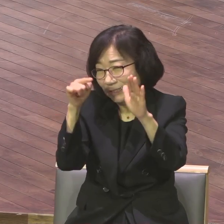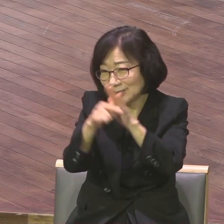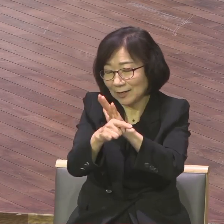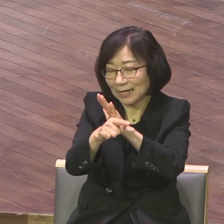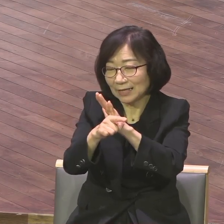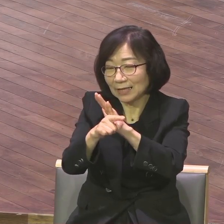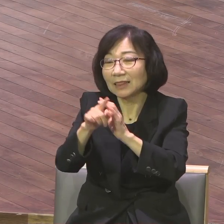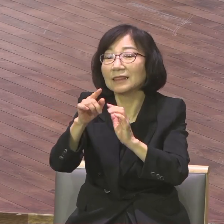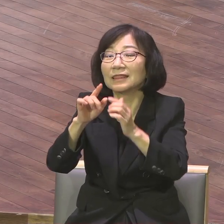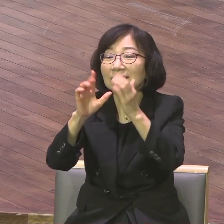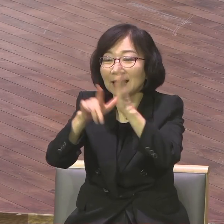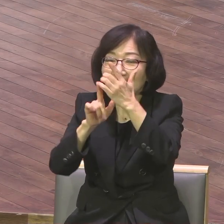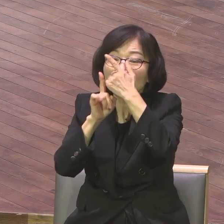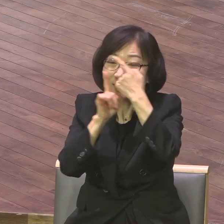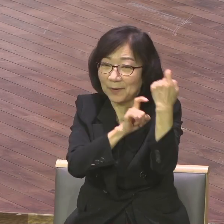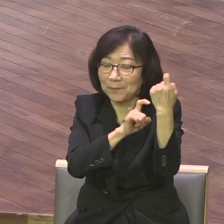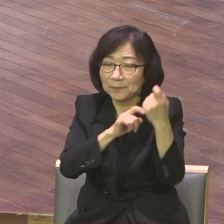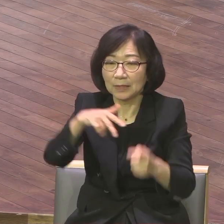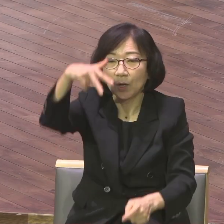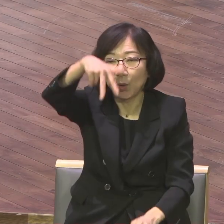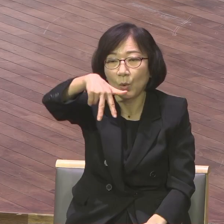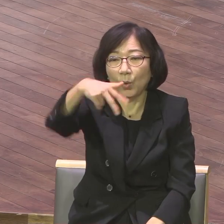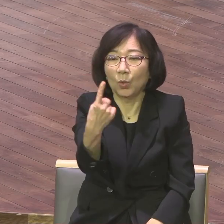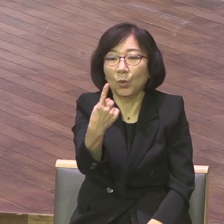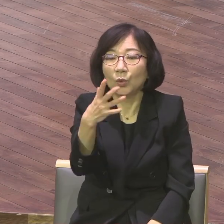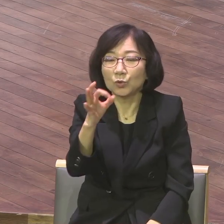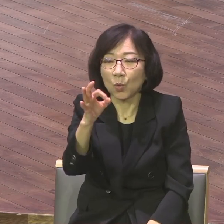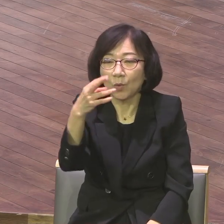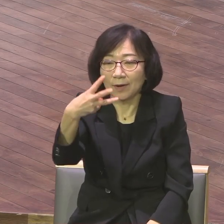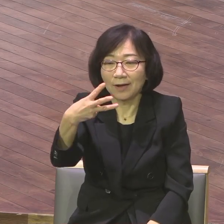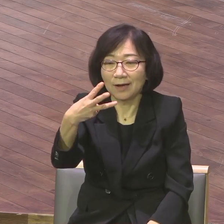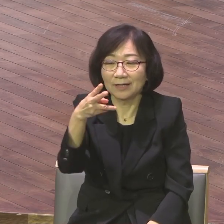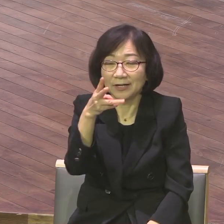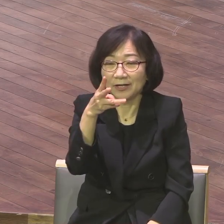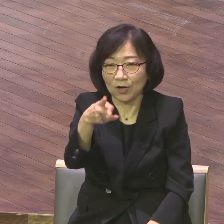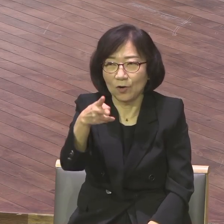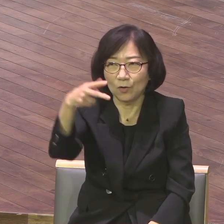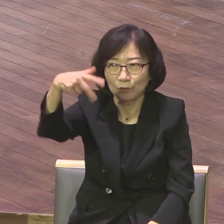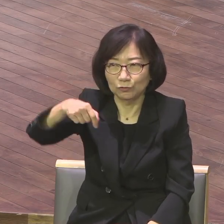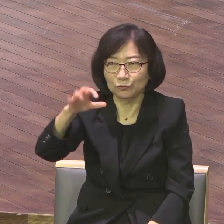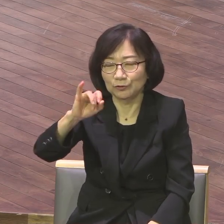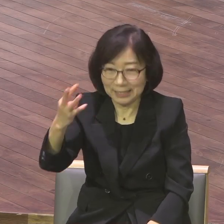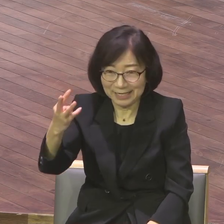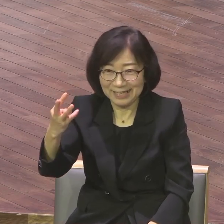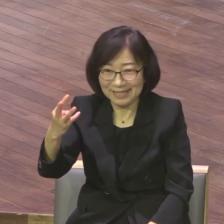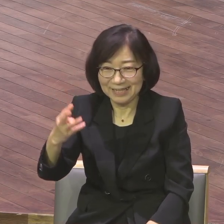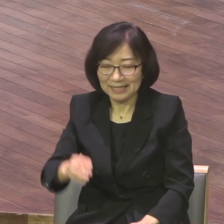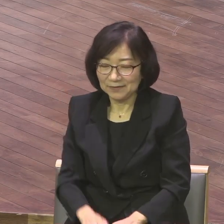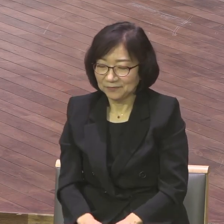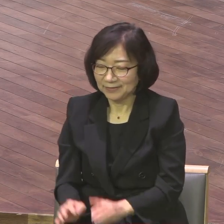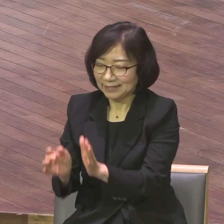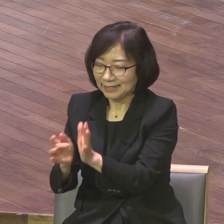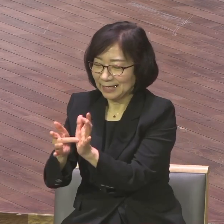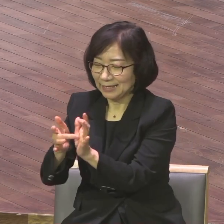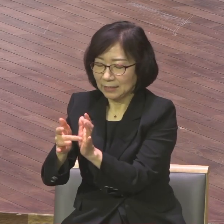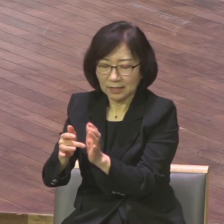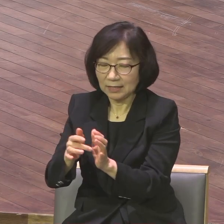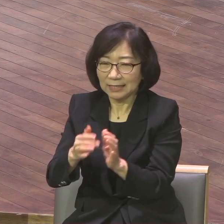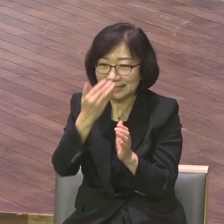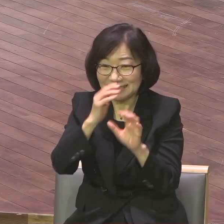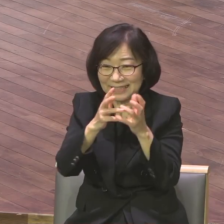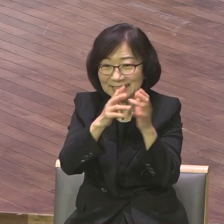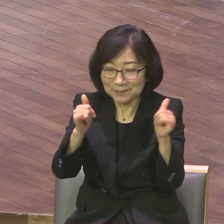종려주일이라. 종려주일이 시작됩니다. 이스라엘 백성들이 예수님을 향해서 이 종려나무 가지를